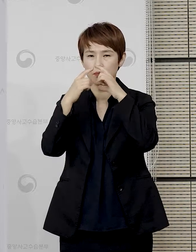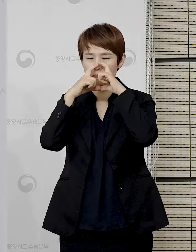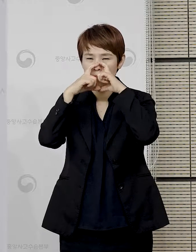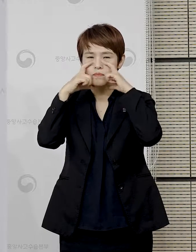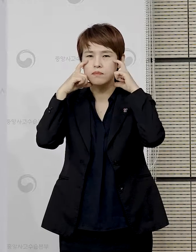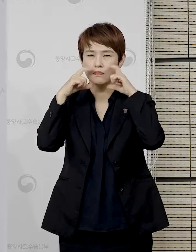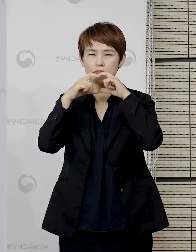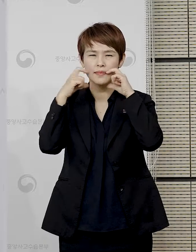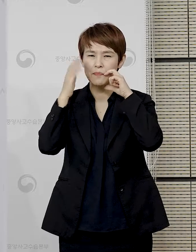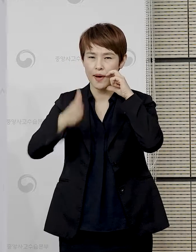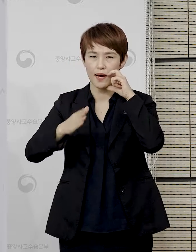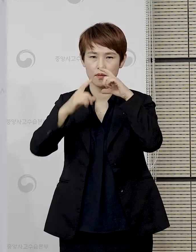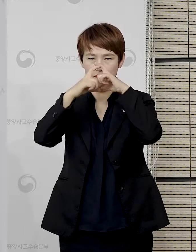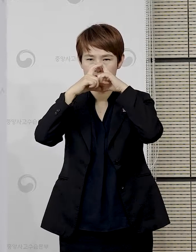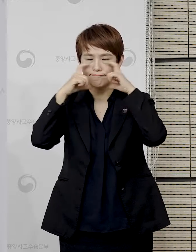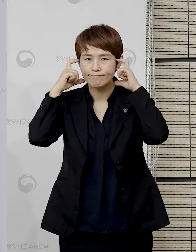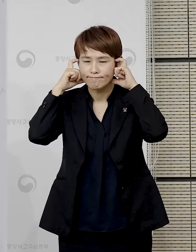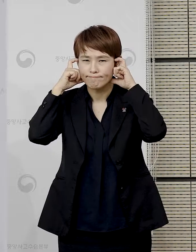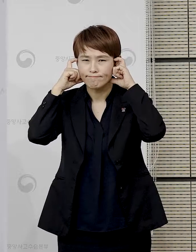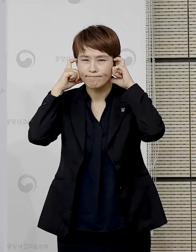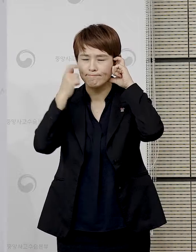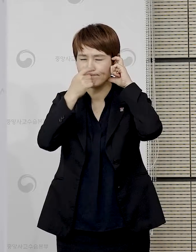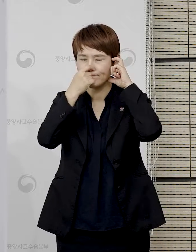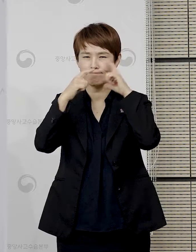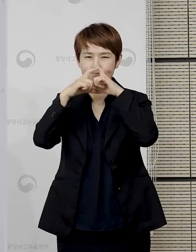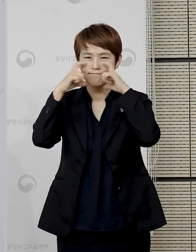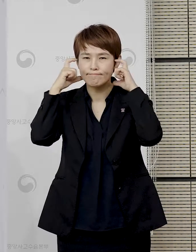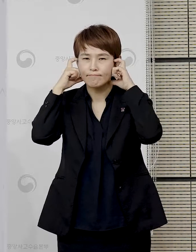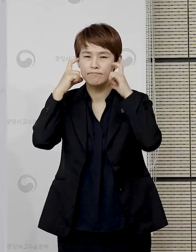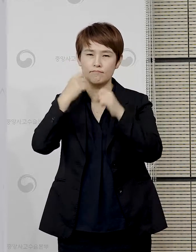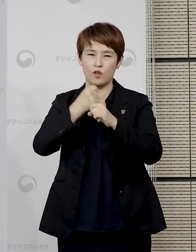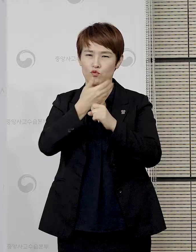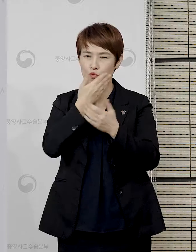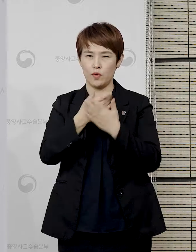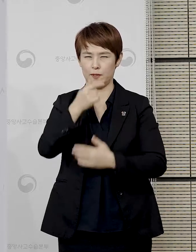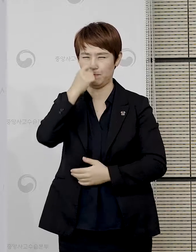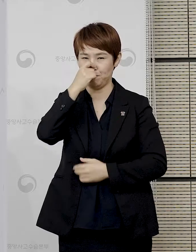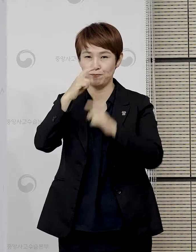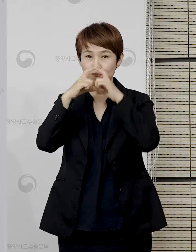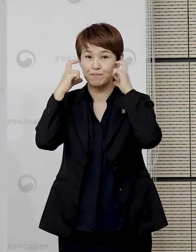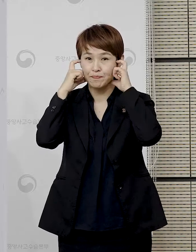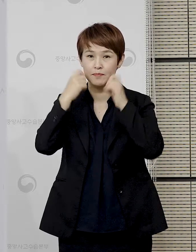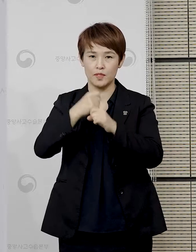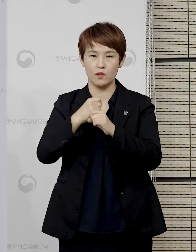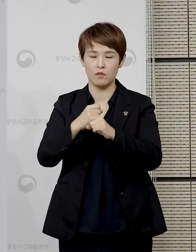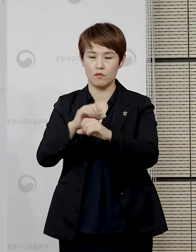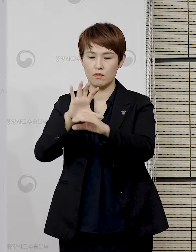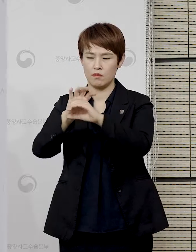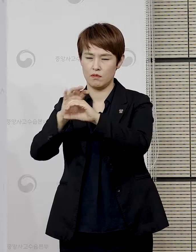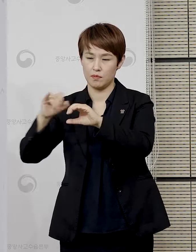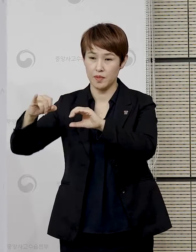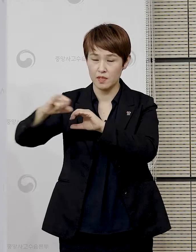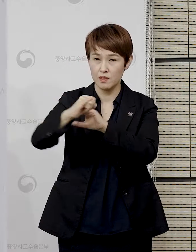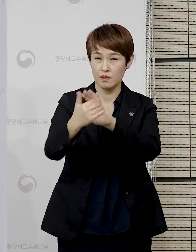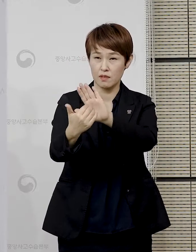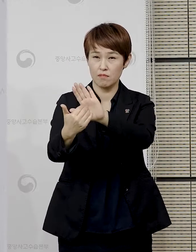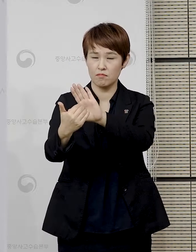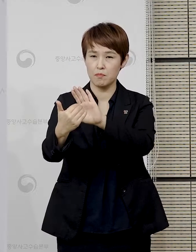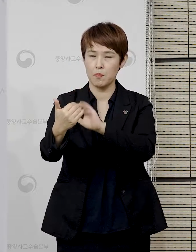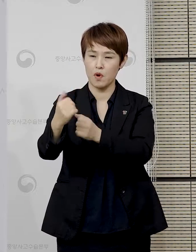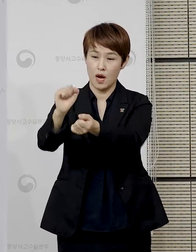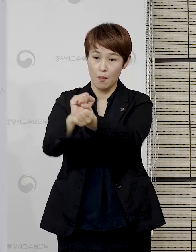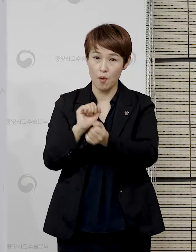다 가려지도록 틈을 최소화하는 것이 더 중요합니다. 코로나 바이러스의 감염은 비말